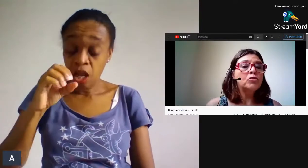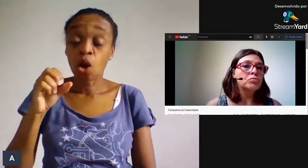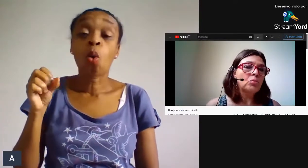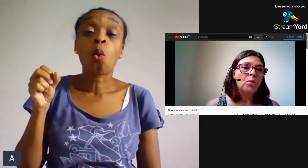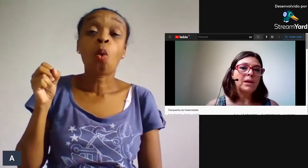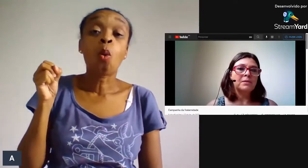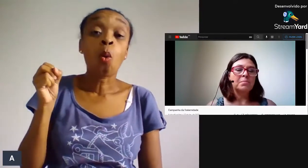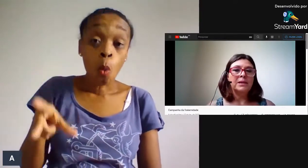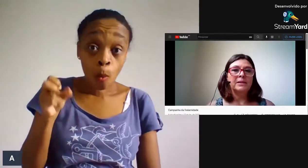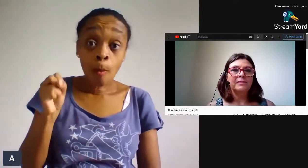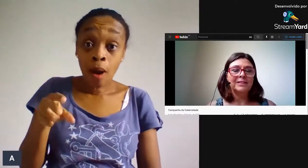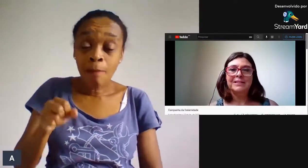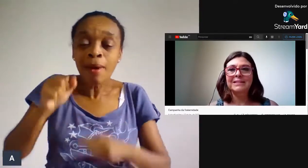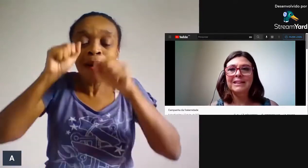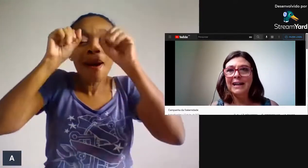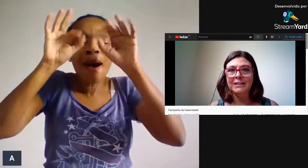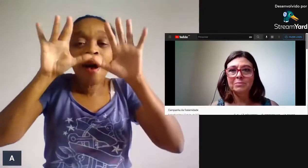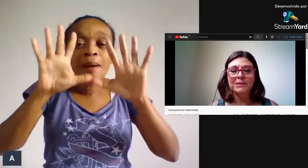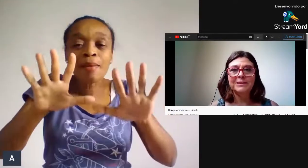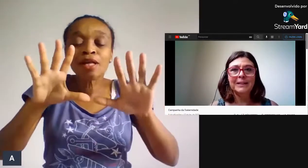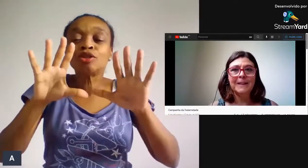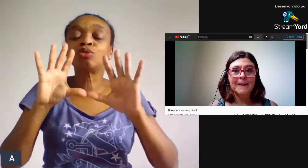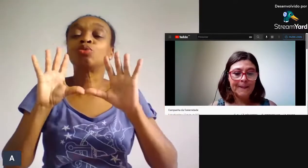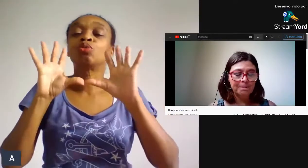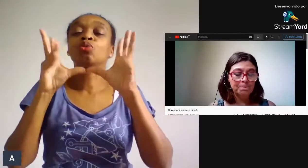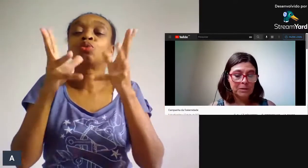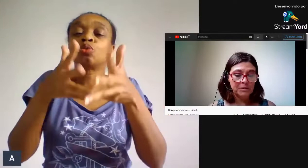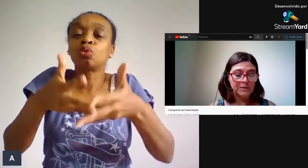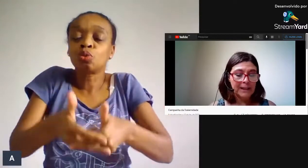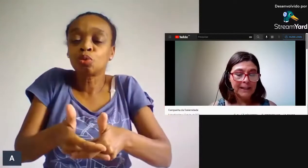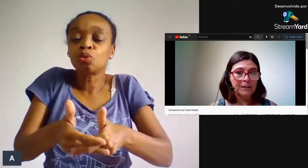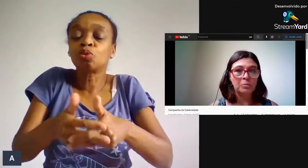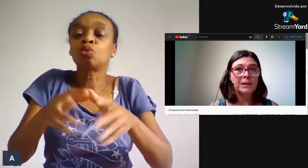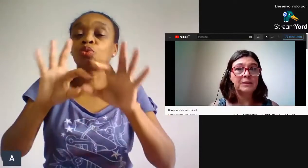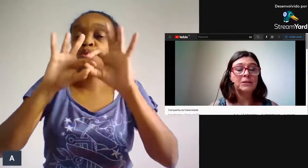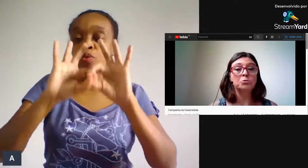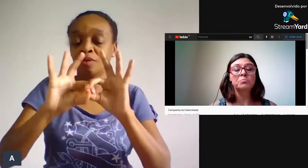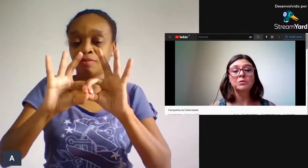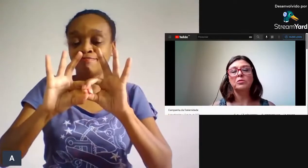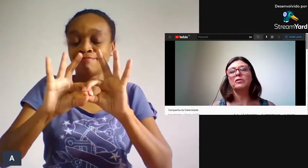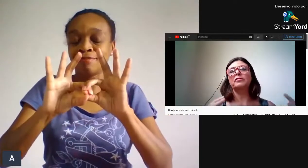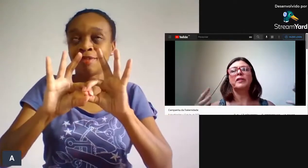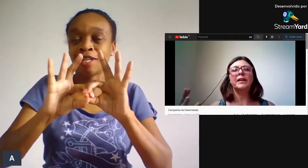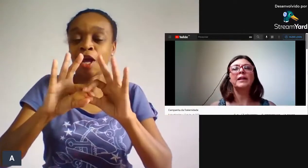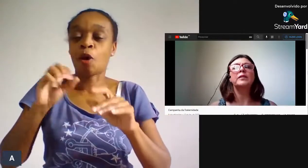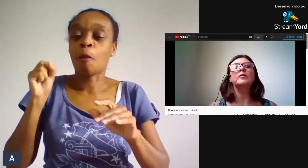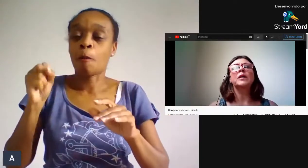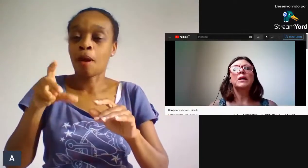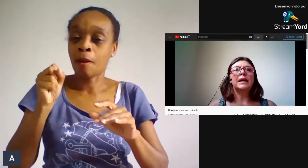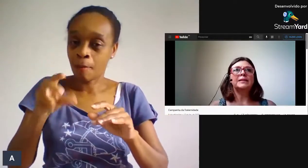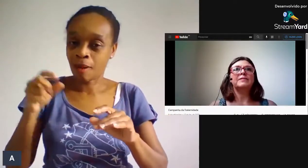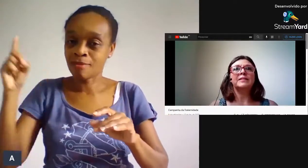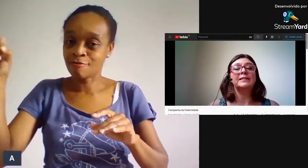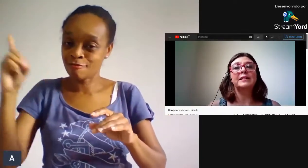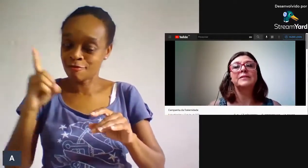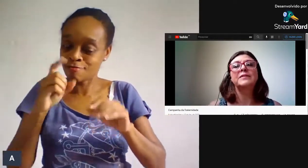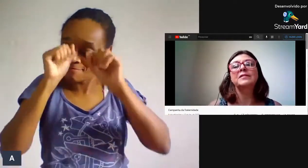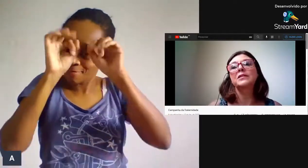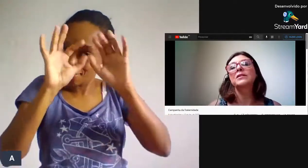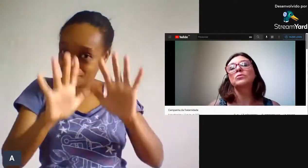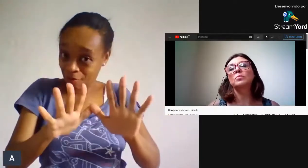Papa abençoou a campanha da fraternidade brasileira, né, aqui no Brasil, inclusive fez,